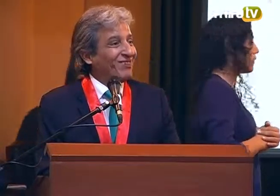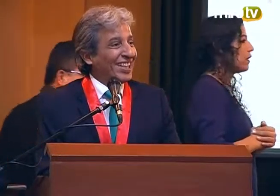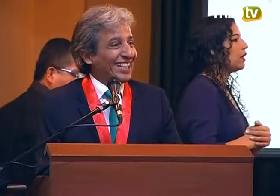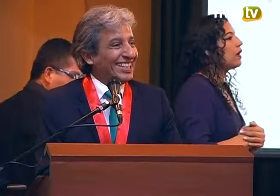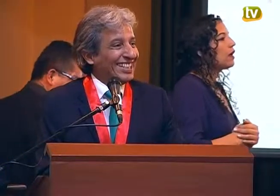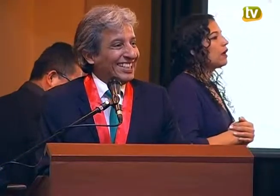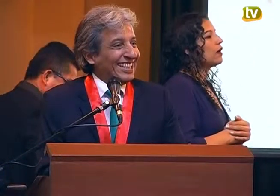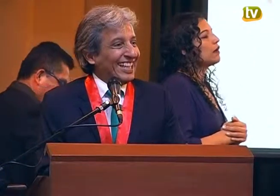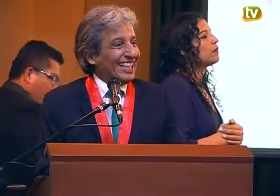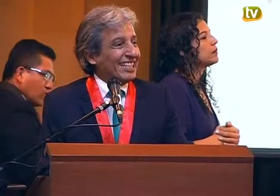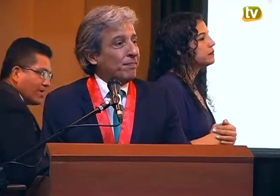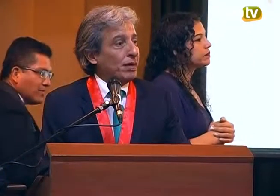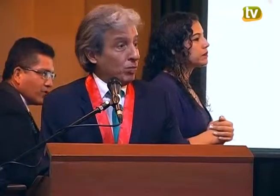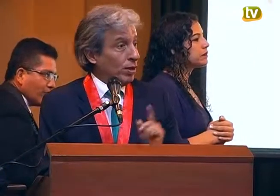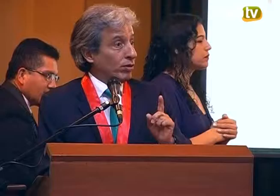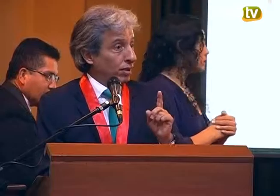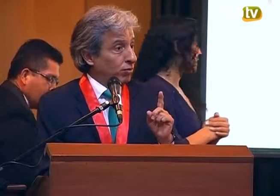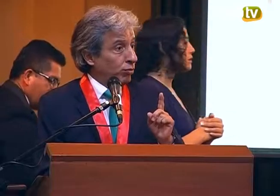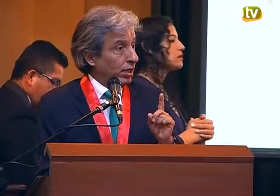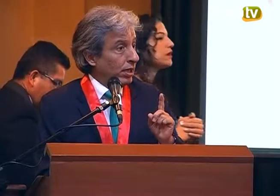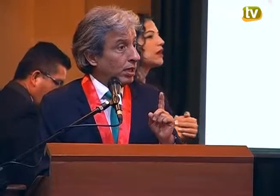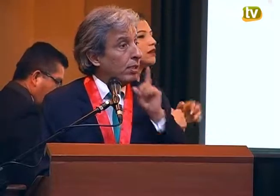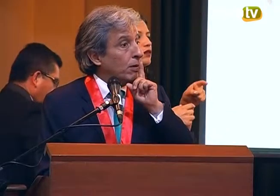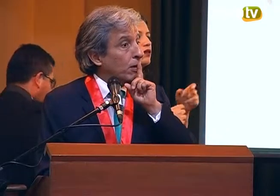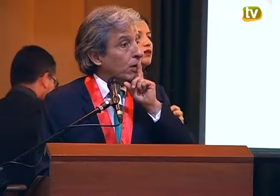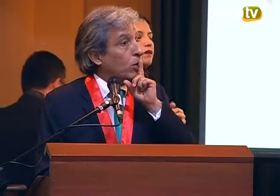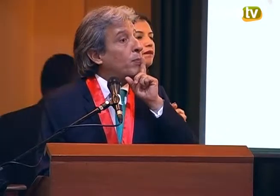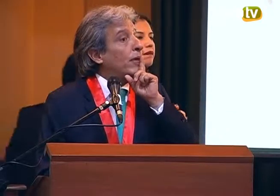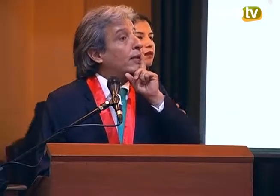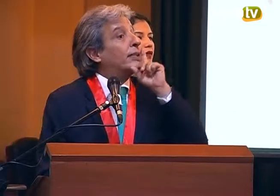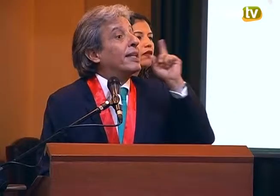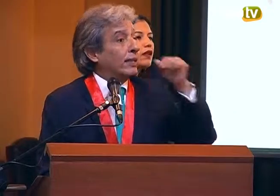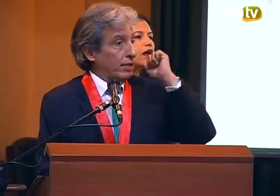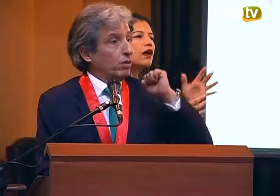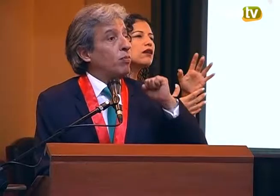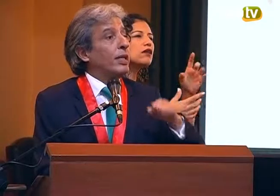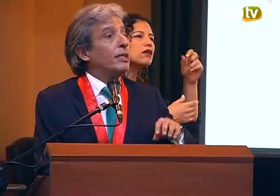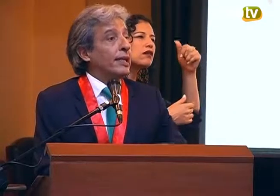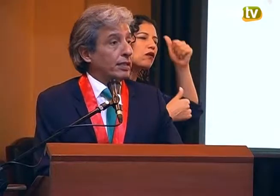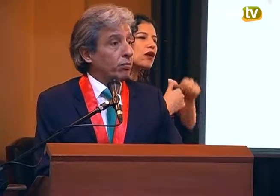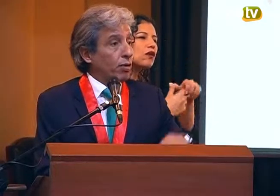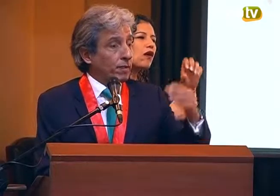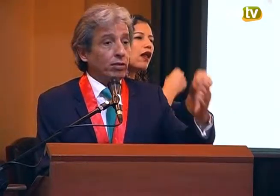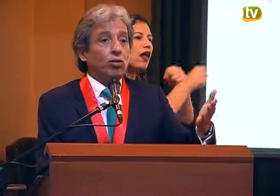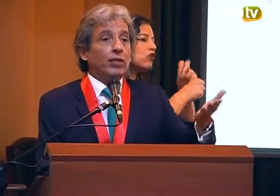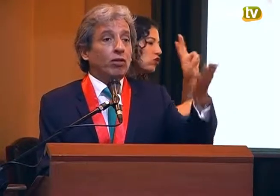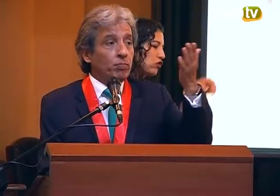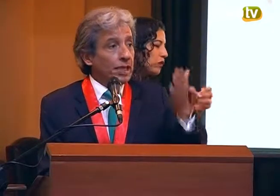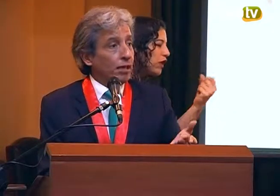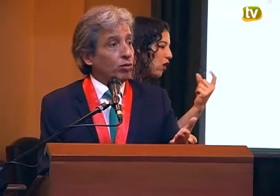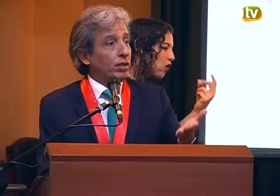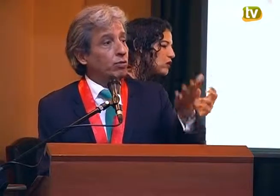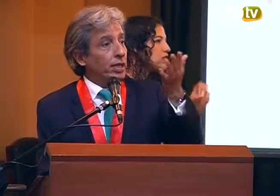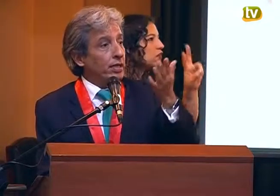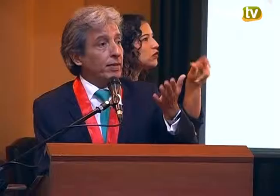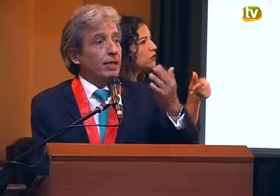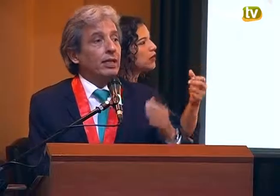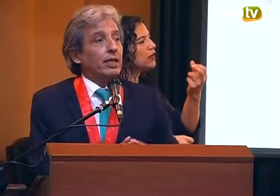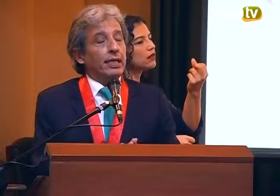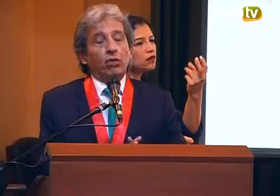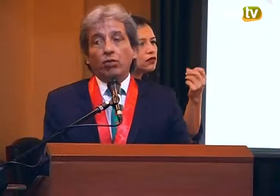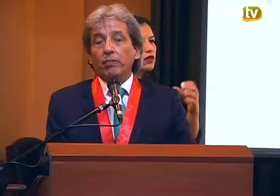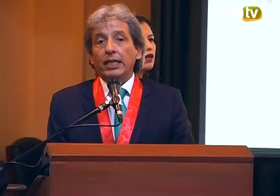clave para el tema. 2011, ¿no? Fue 2013. 2013 fue en Varsovia, 2014 fue en